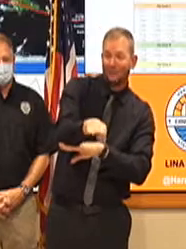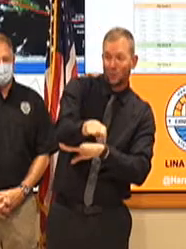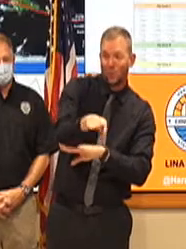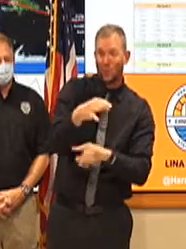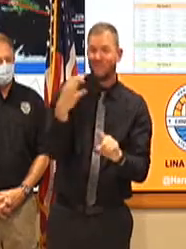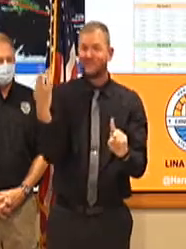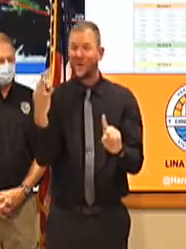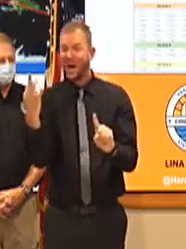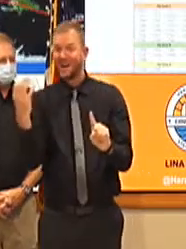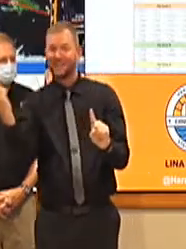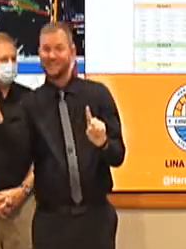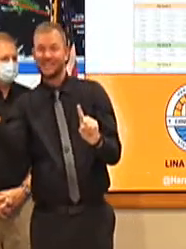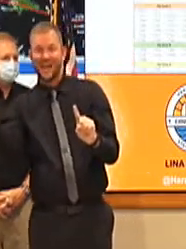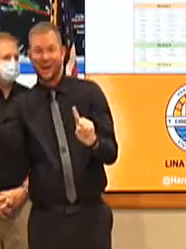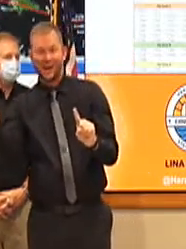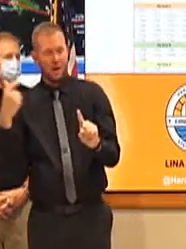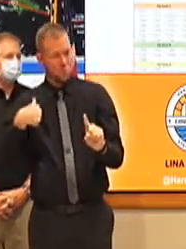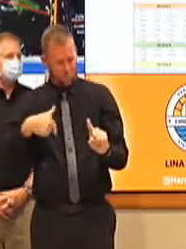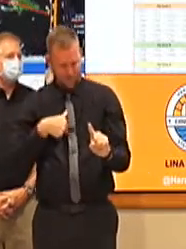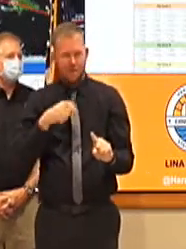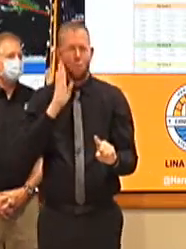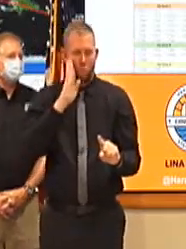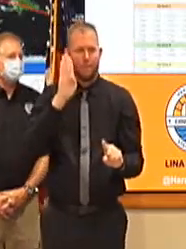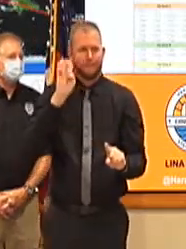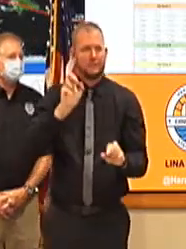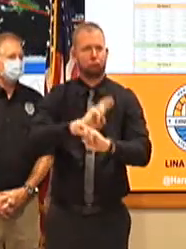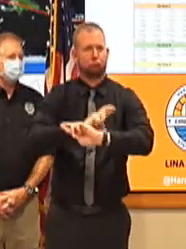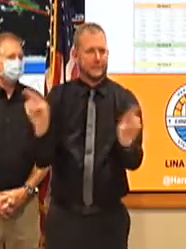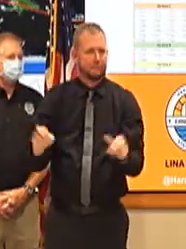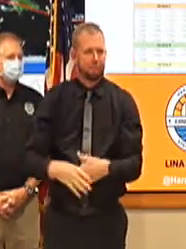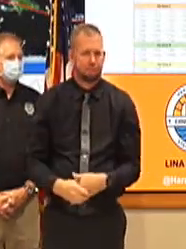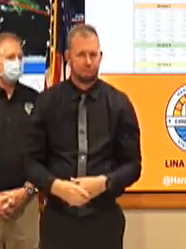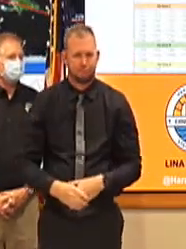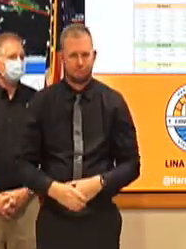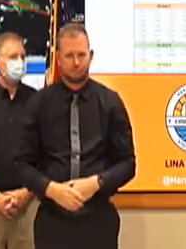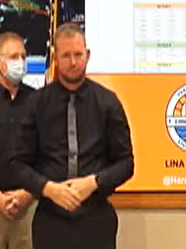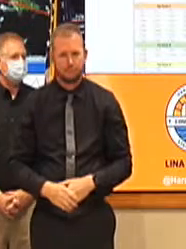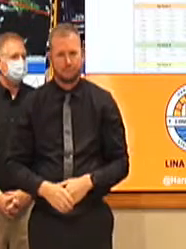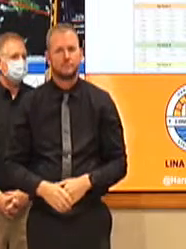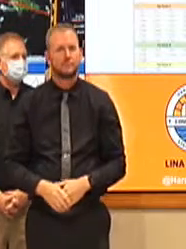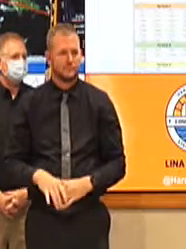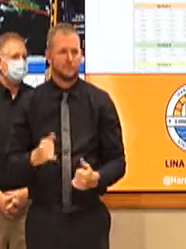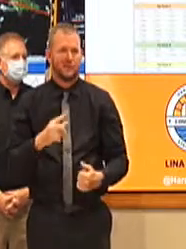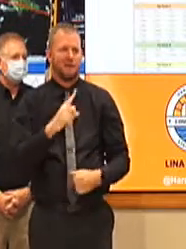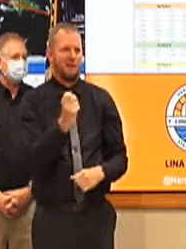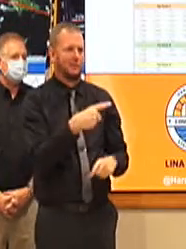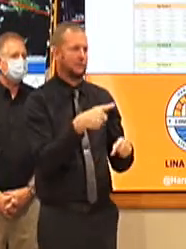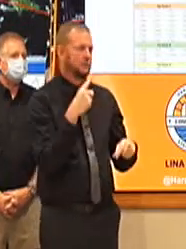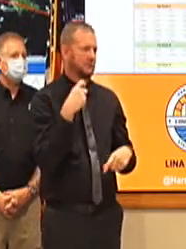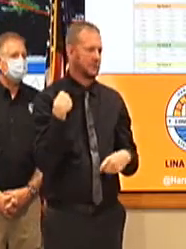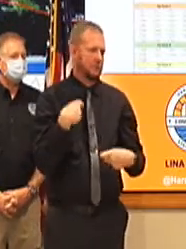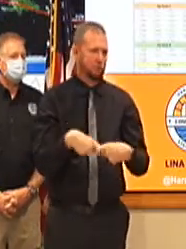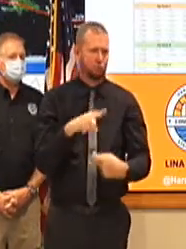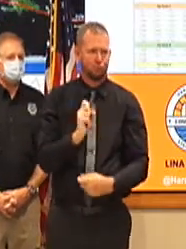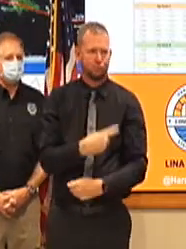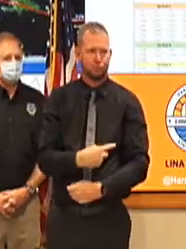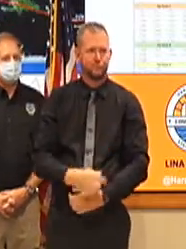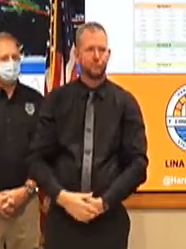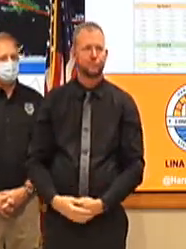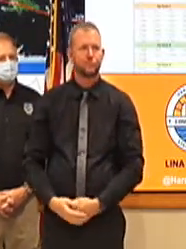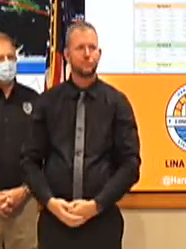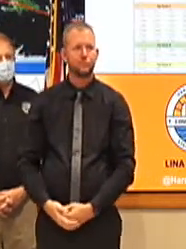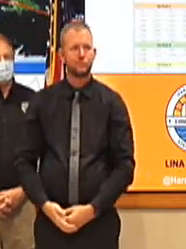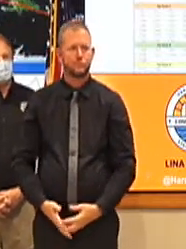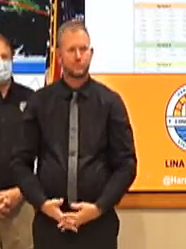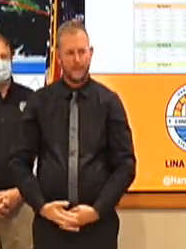people. Pues estamos en medio de una pandemia. ¿Cuál sería la forma apropiada de evacuar para las dos zonas que ha mencionado para también evitar